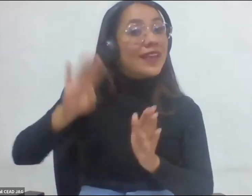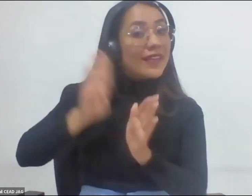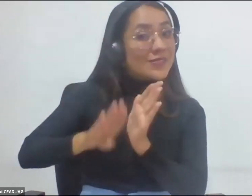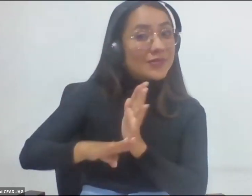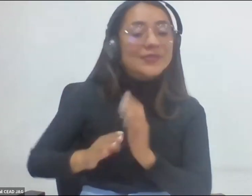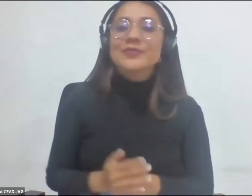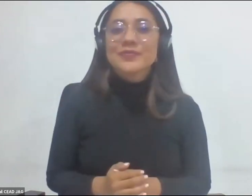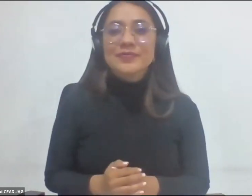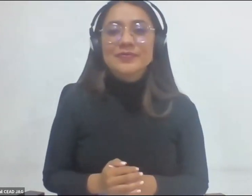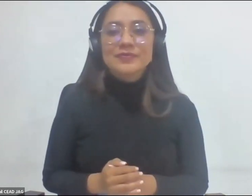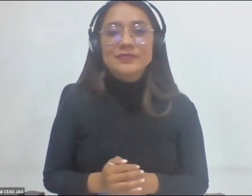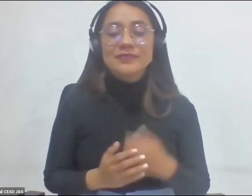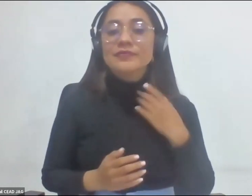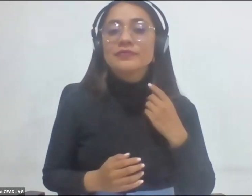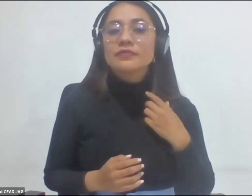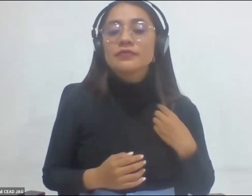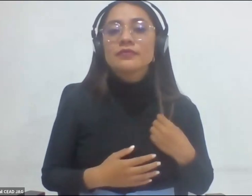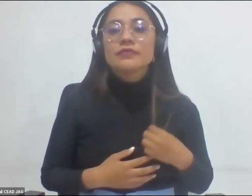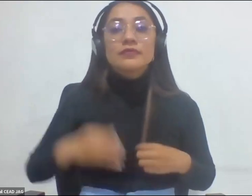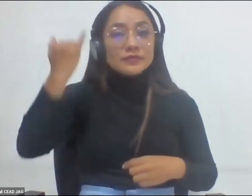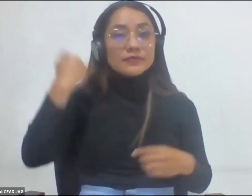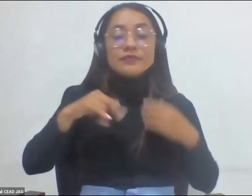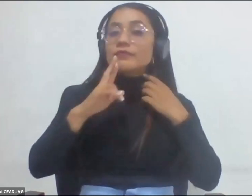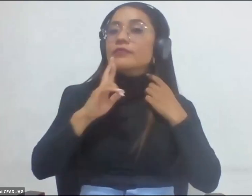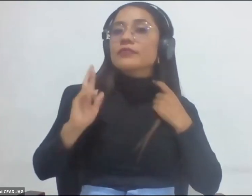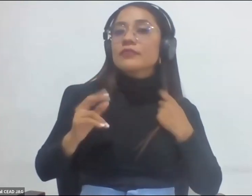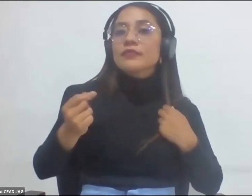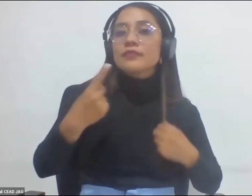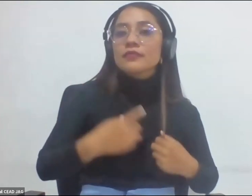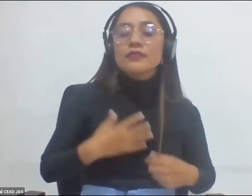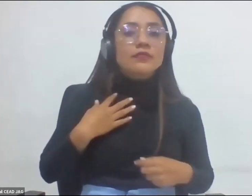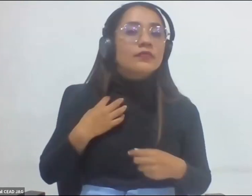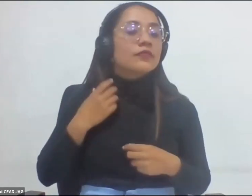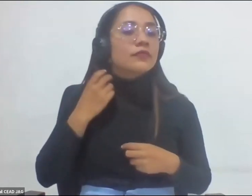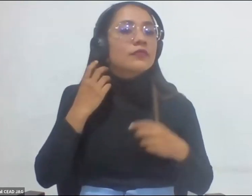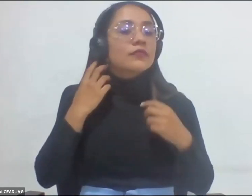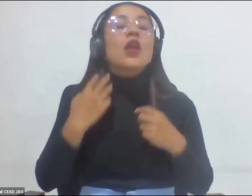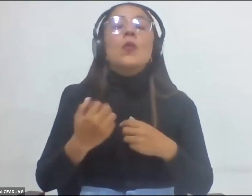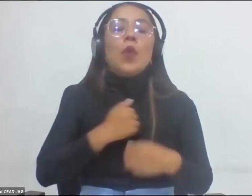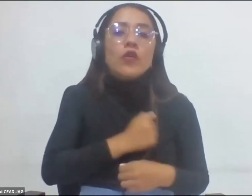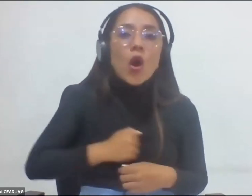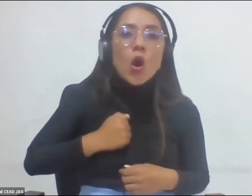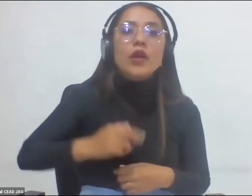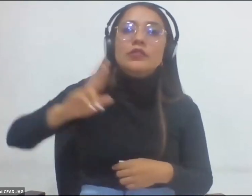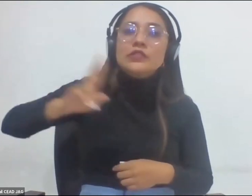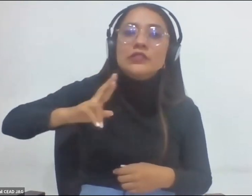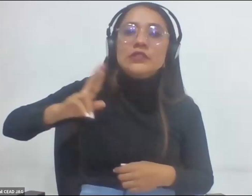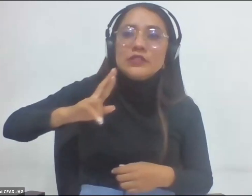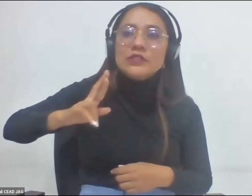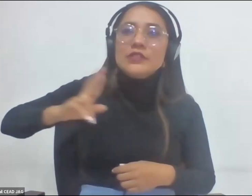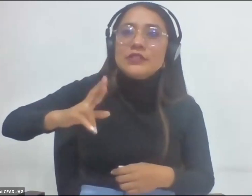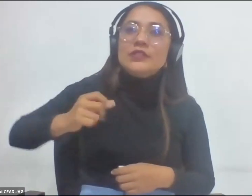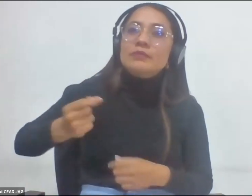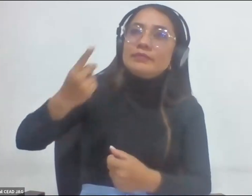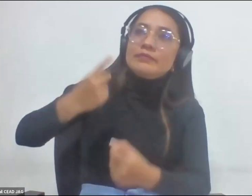Jennifer por favor respondan mi pregunta otra vez por favor responda mi pregunta y Cristian